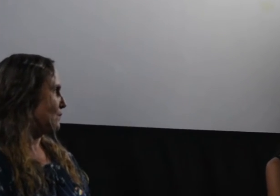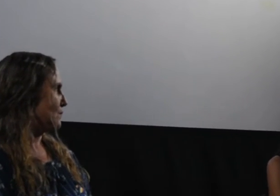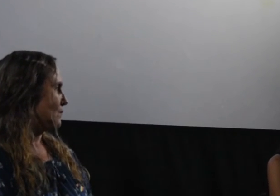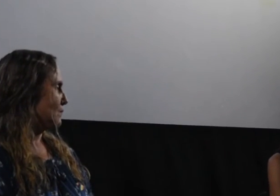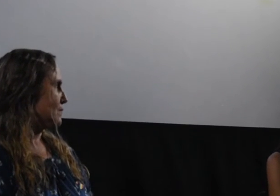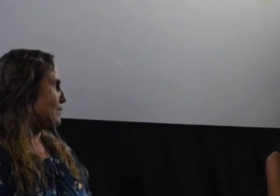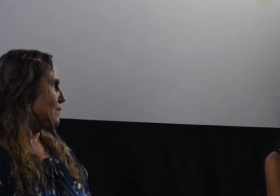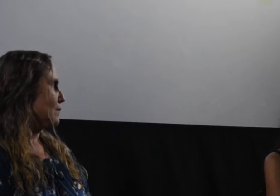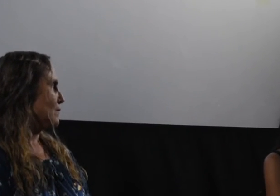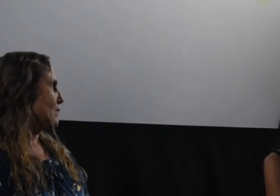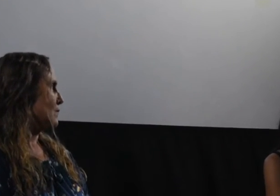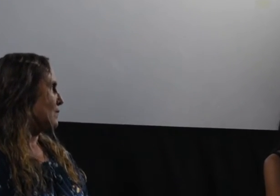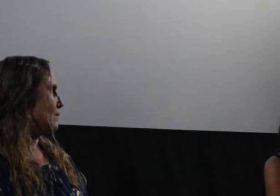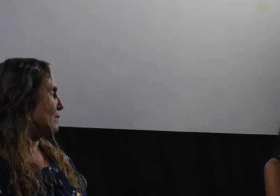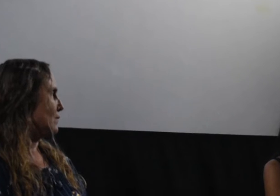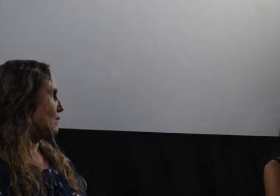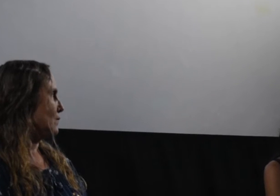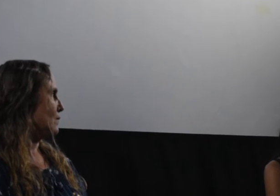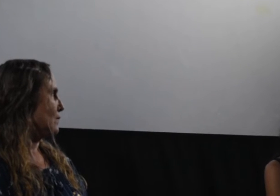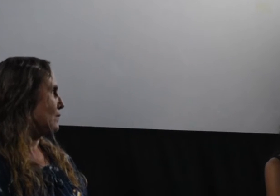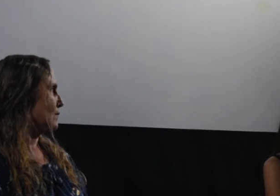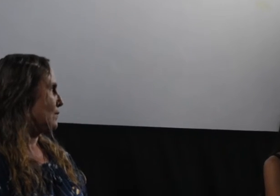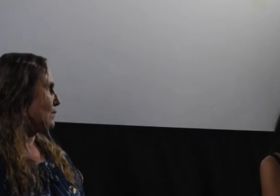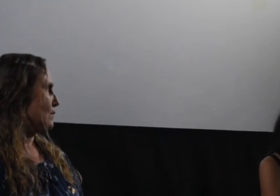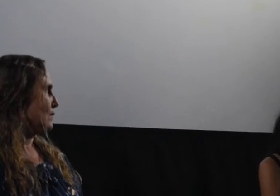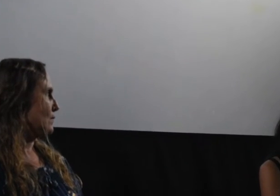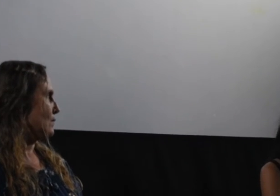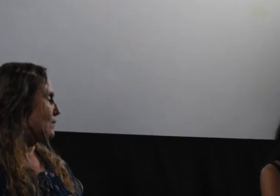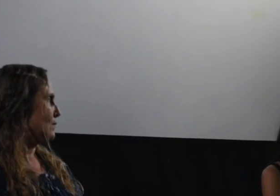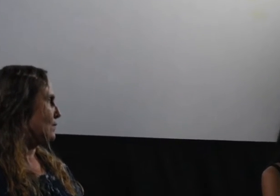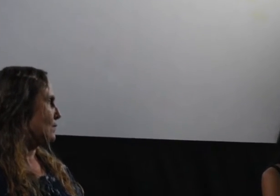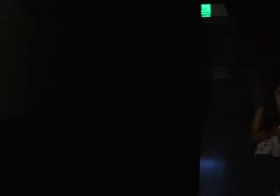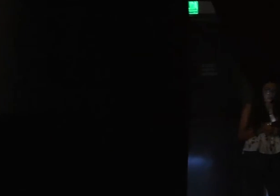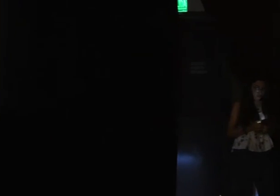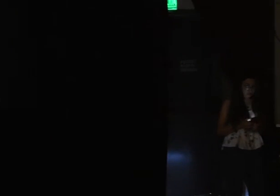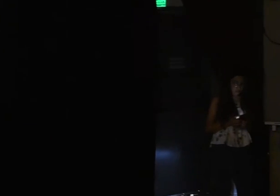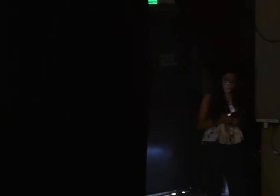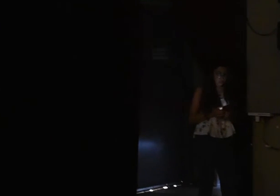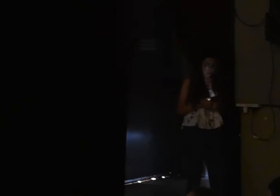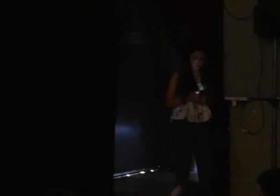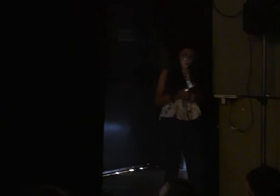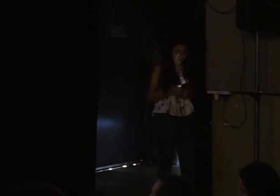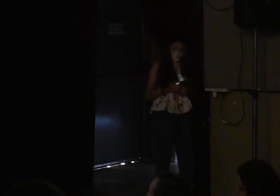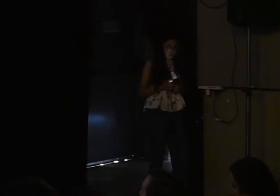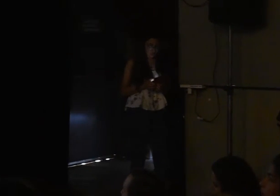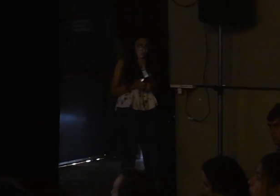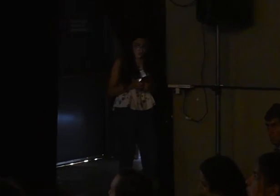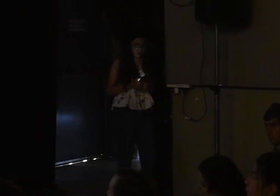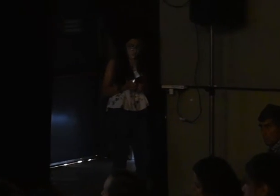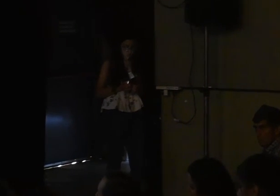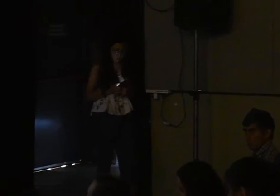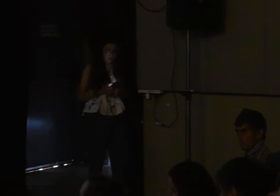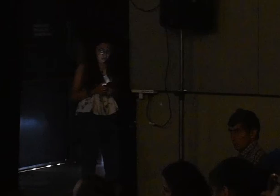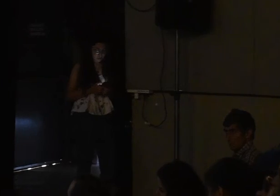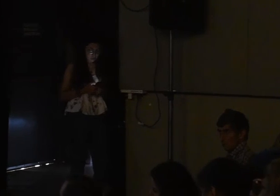una sociedad en donde condena la diferencia con imposibilidad, es muchísimo. Por eso la